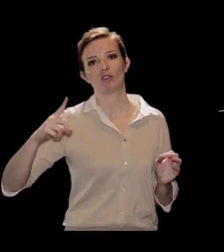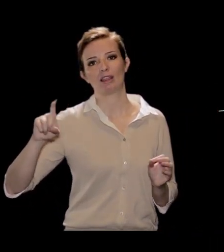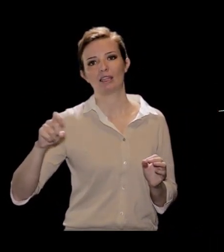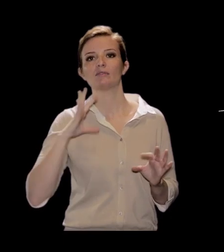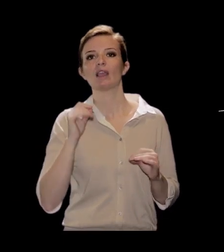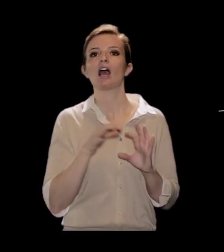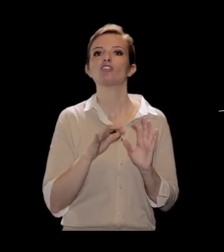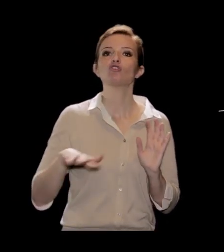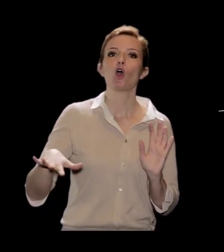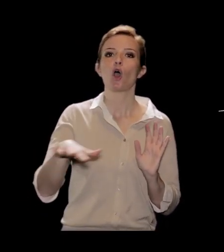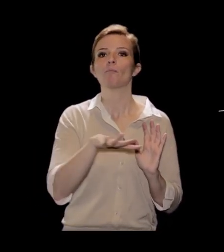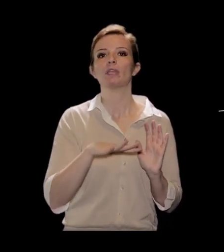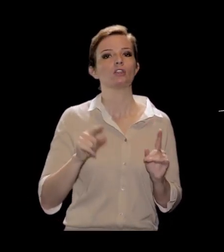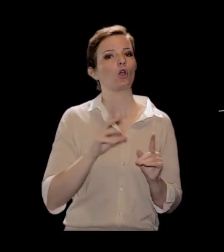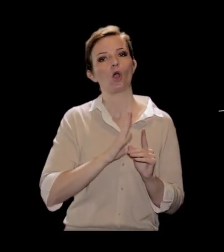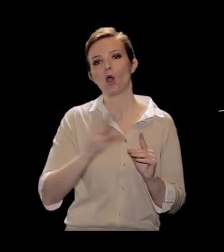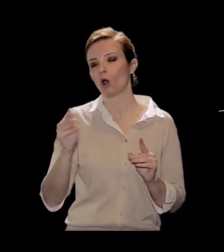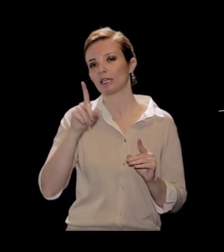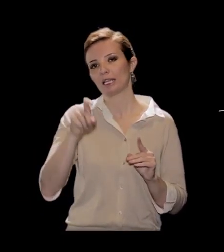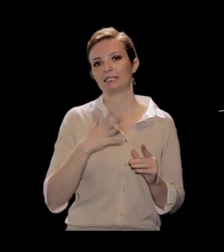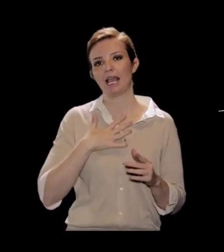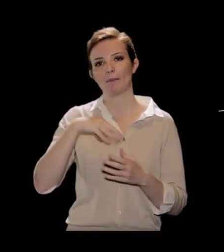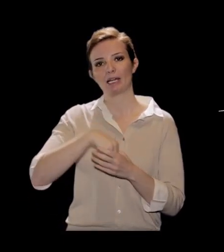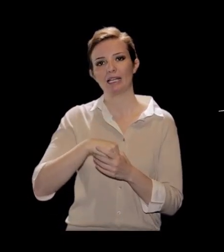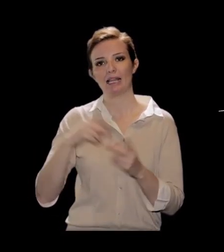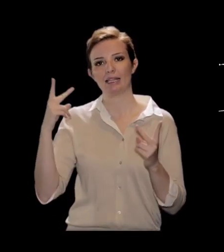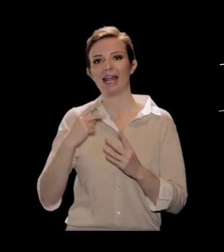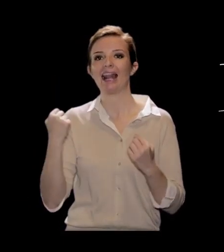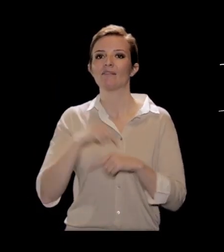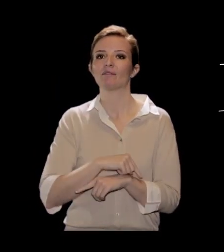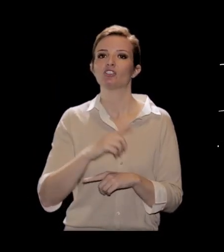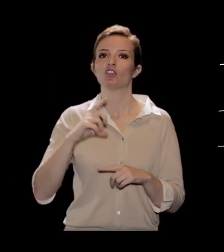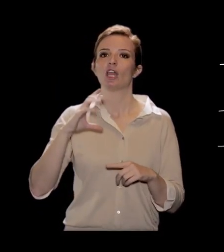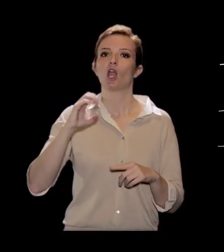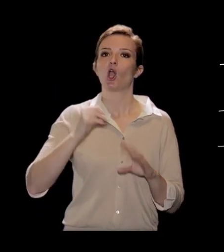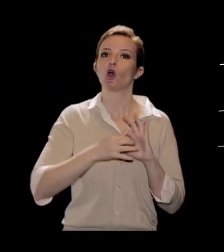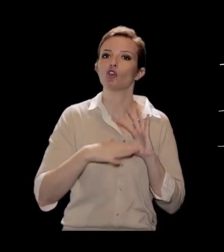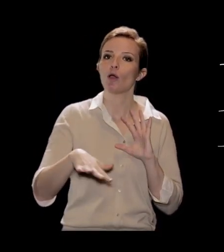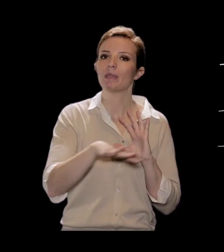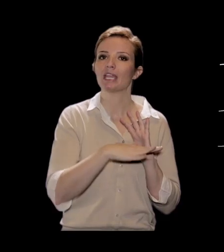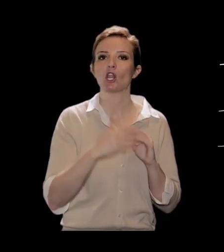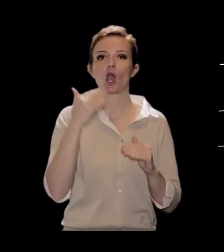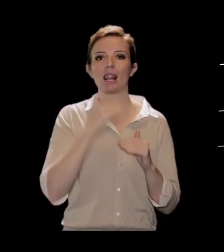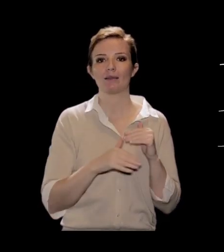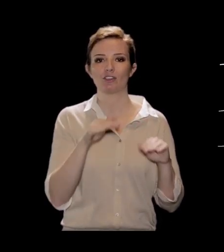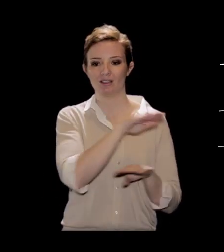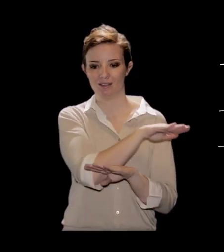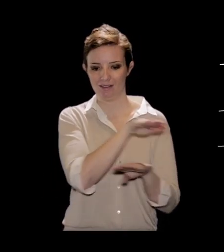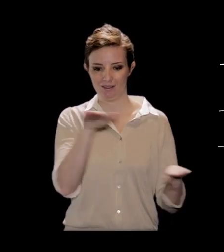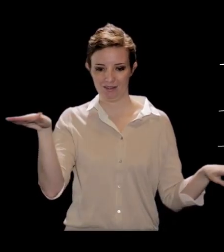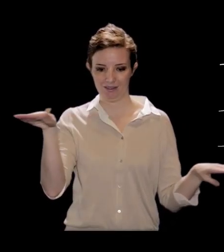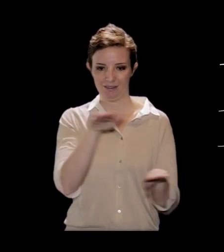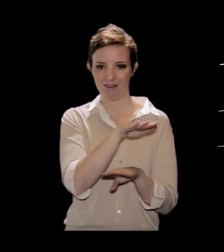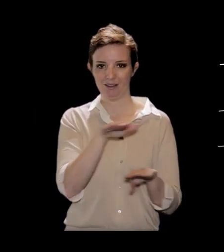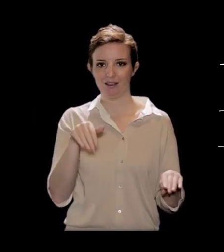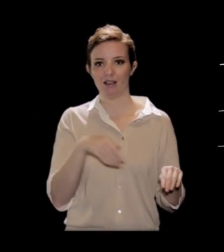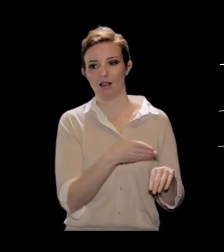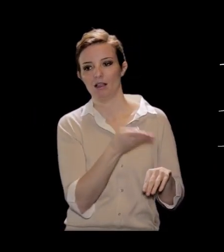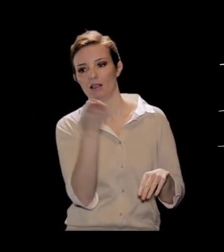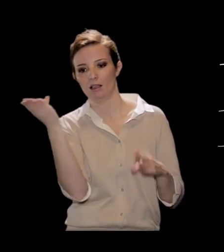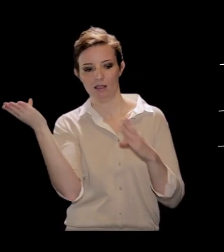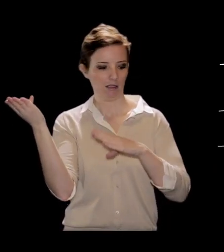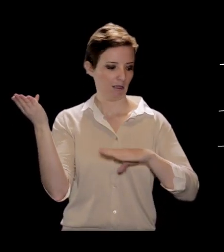dominio è ogni x appartenente ai reali, mentre il codominio è limitato tra questi due asintoti che saranno messi in corrispondenza evidentemente di meno pi greco